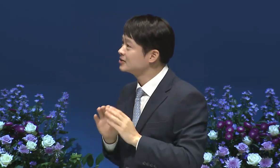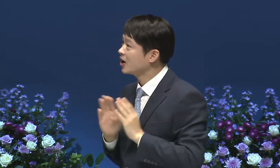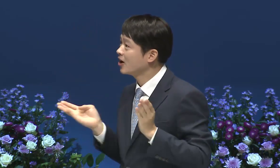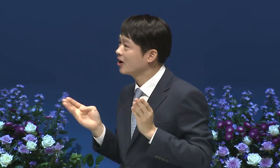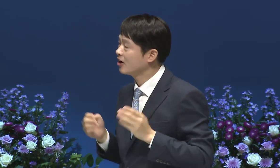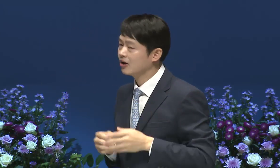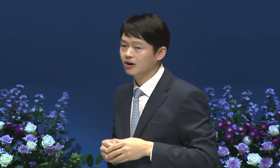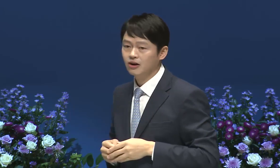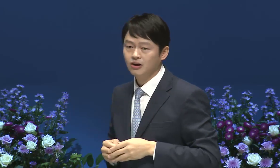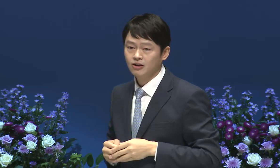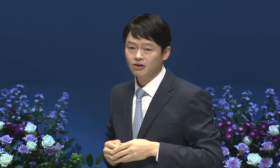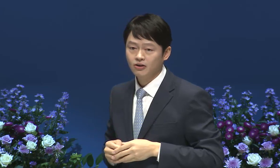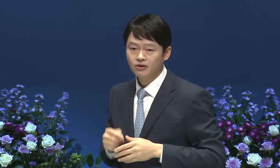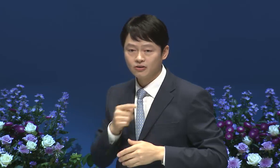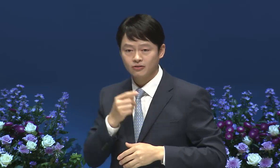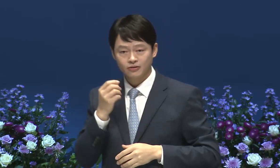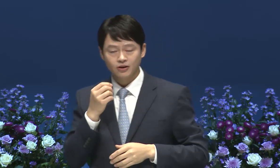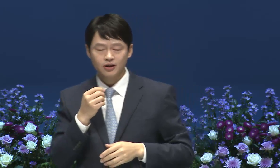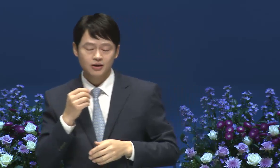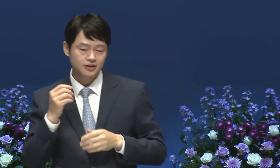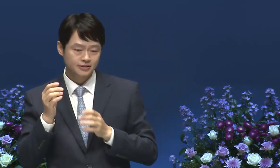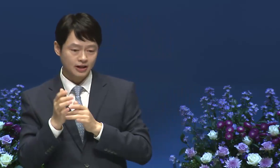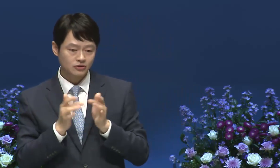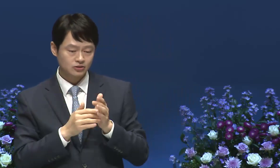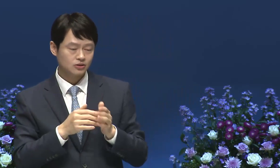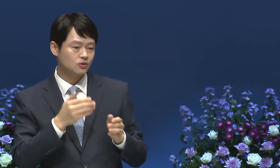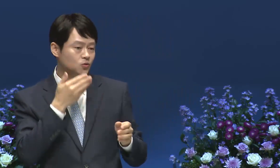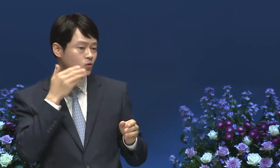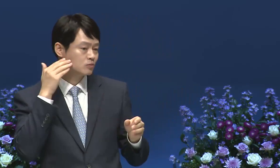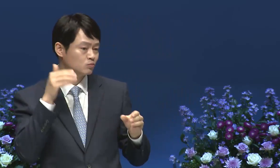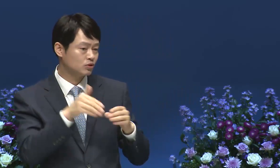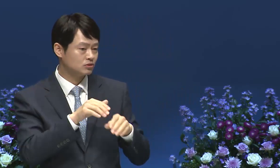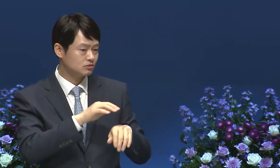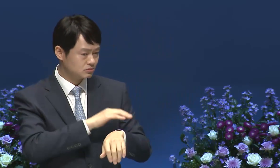대셨습니다. 그러면서 예수님께서는 에바다를 외치셨습니다.